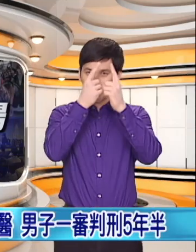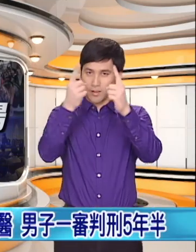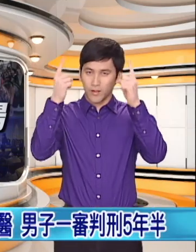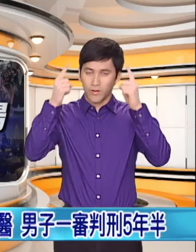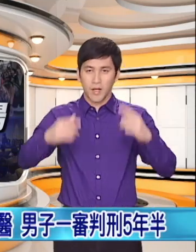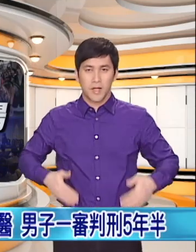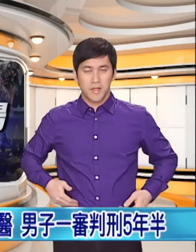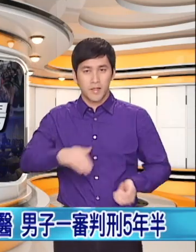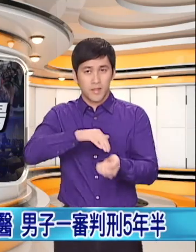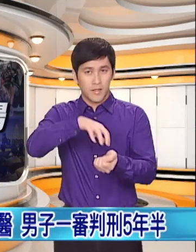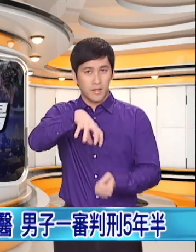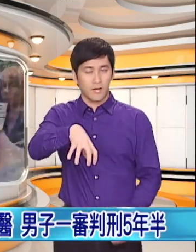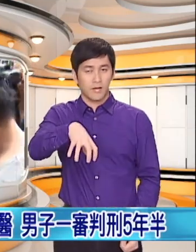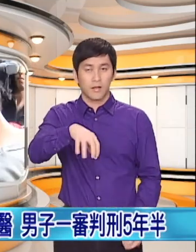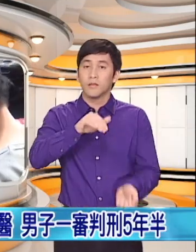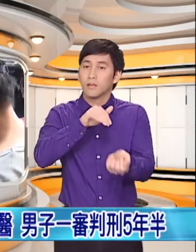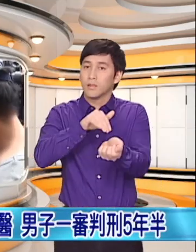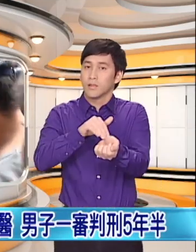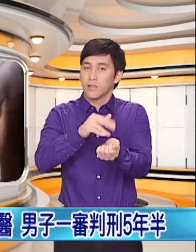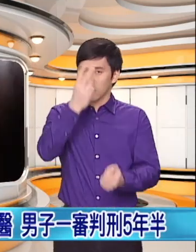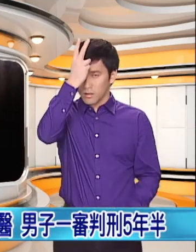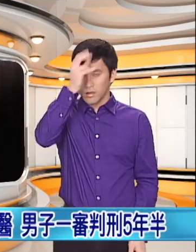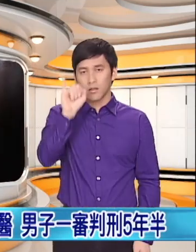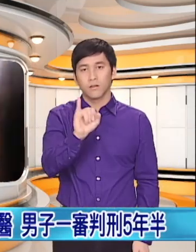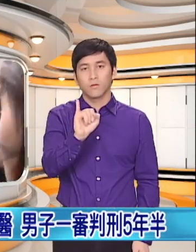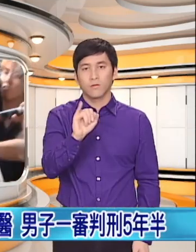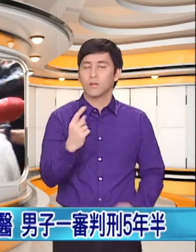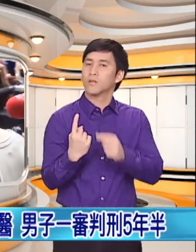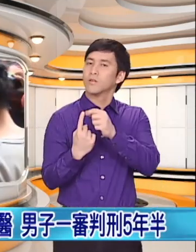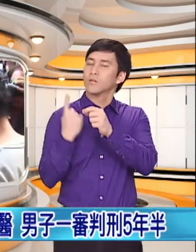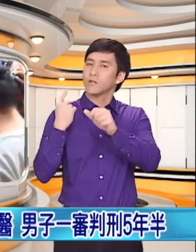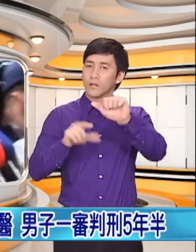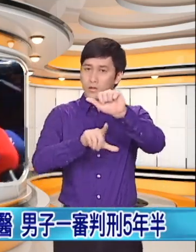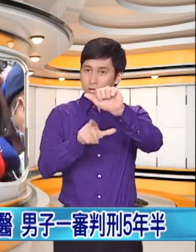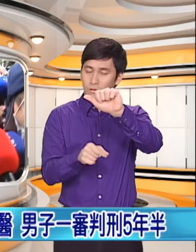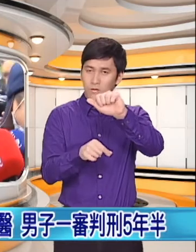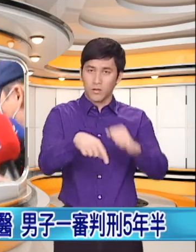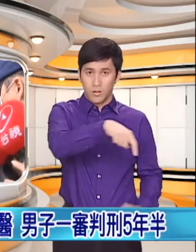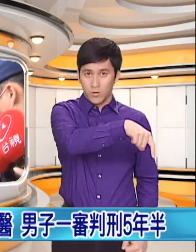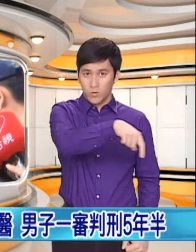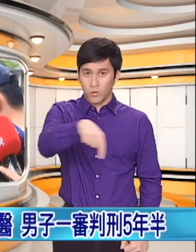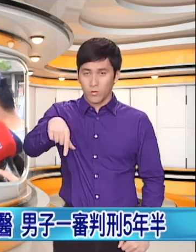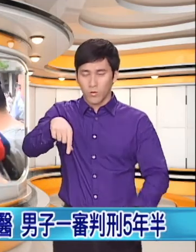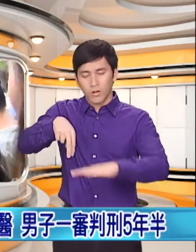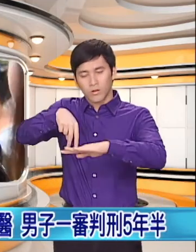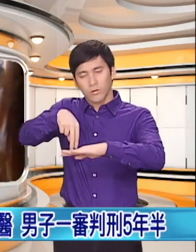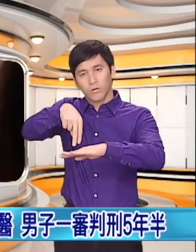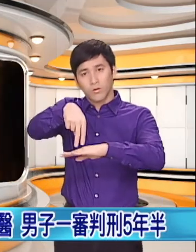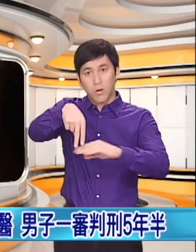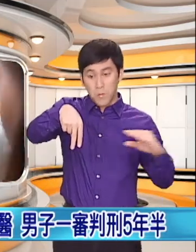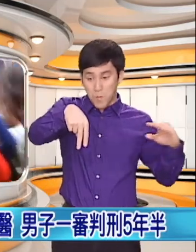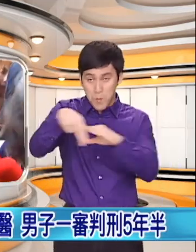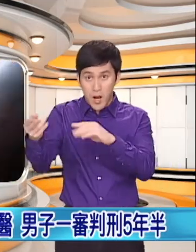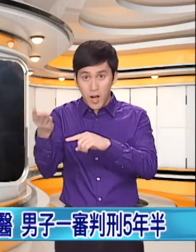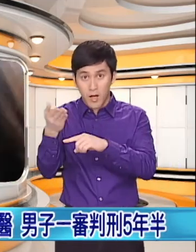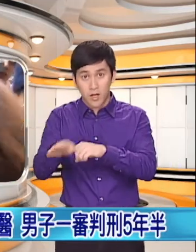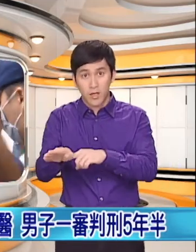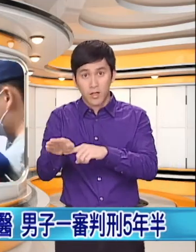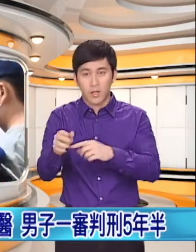台大急诊室医师曾玉慈去年五月在斑马线上被酒驾车辆撞伤